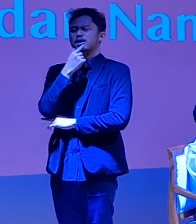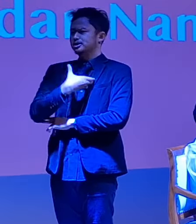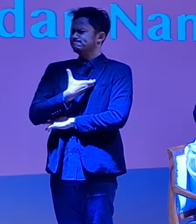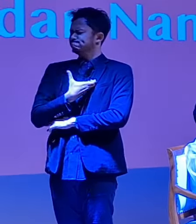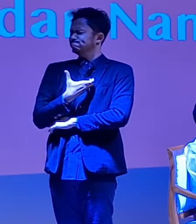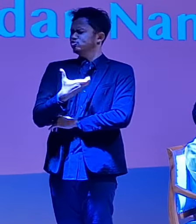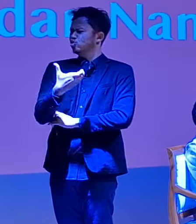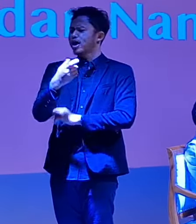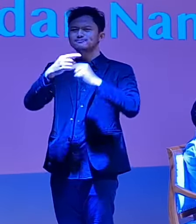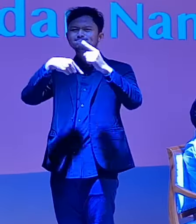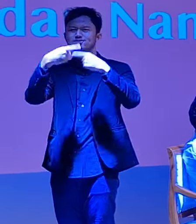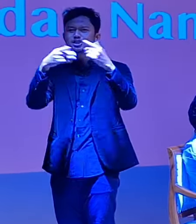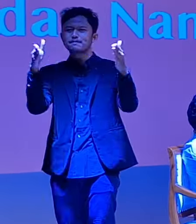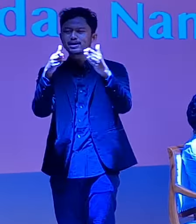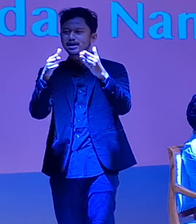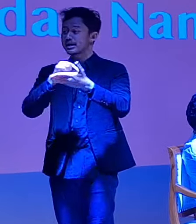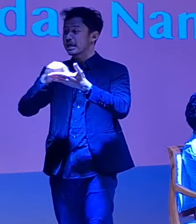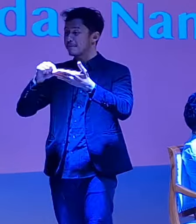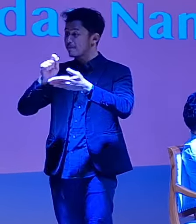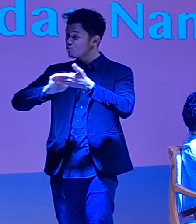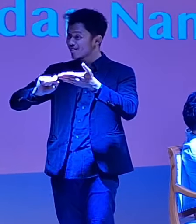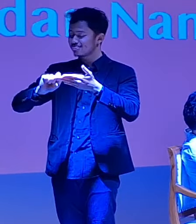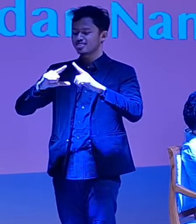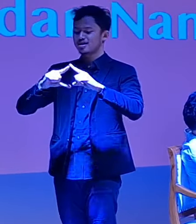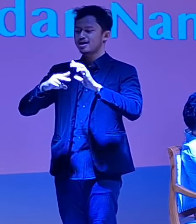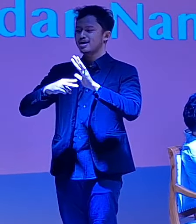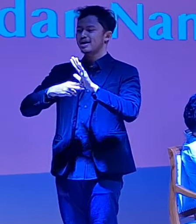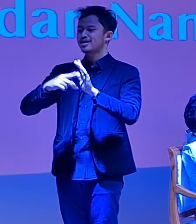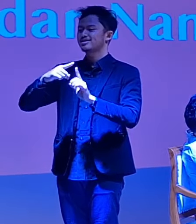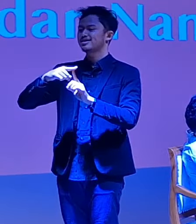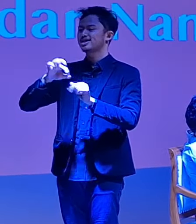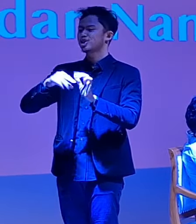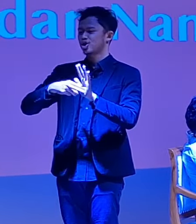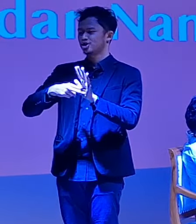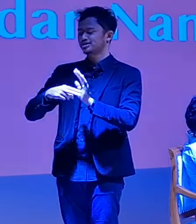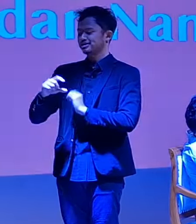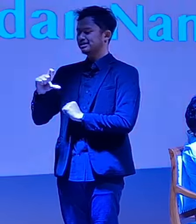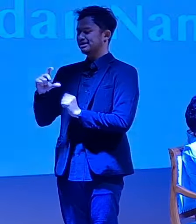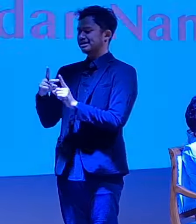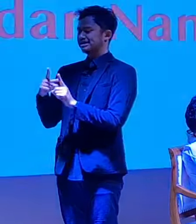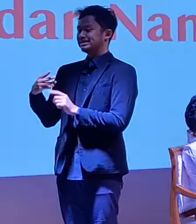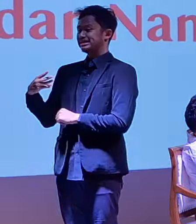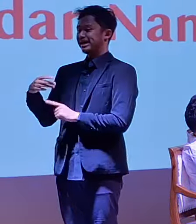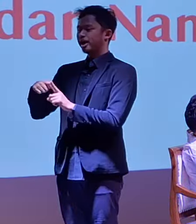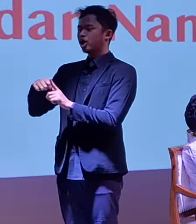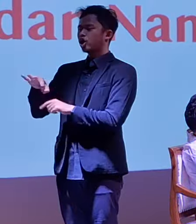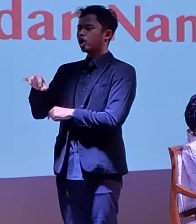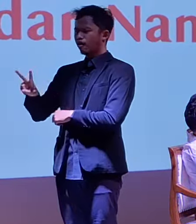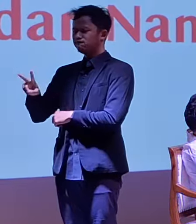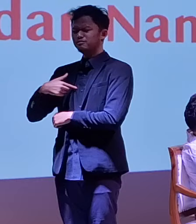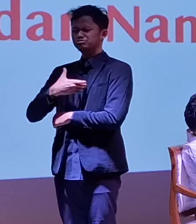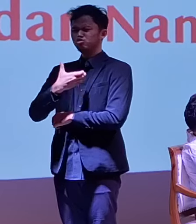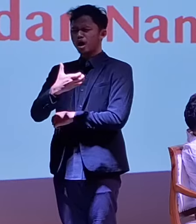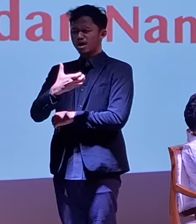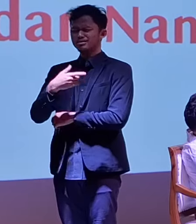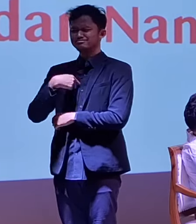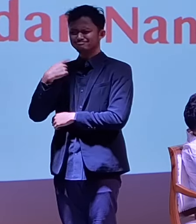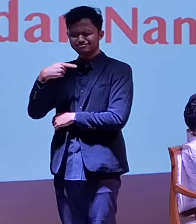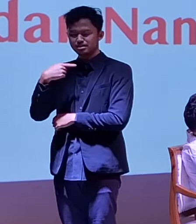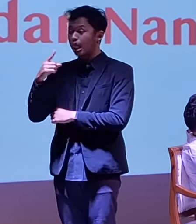menyukai cerpen-cerpennya Anton Chekhov. Dan saya menyukai betul cerpen-cerpen itu. Kenapa? Kalau beda dengan cerita